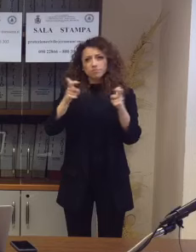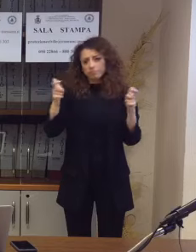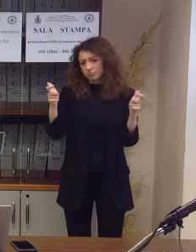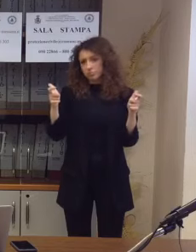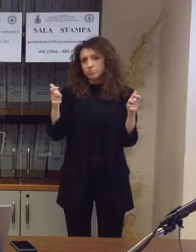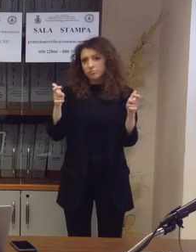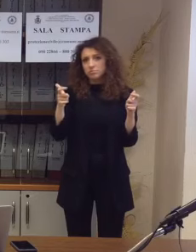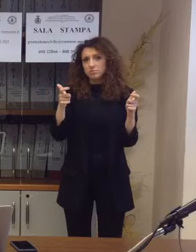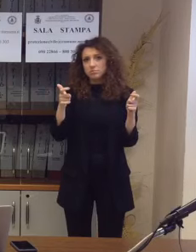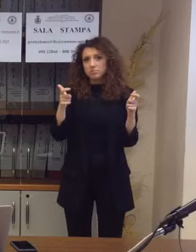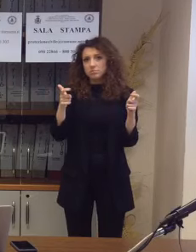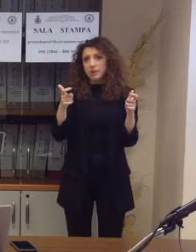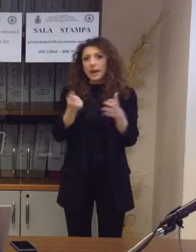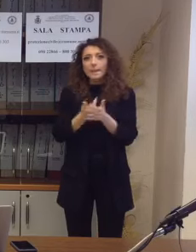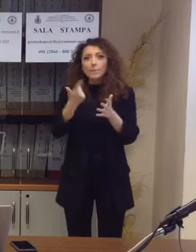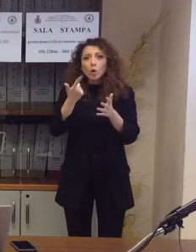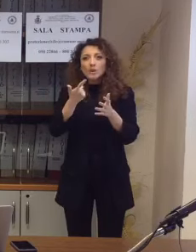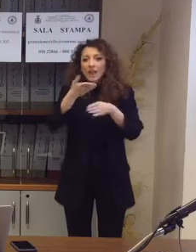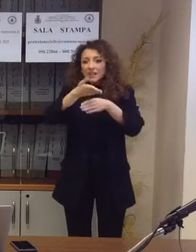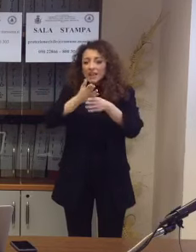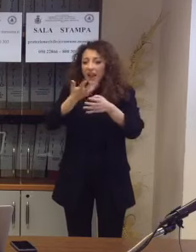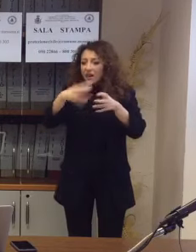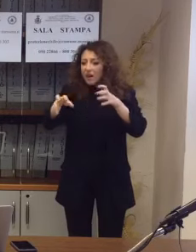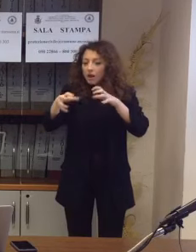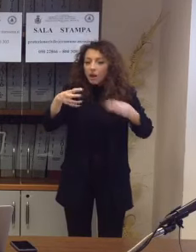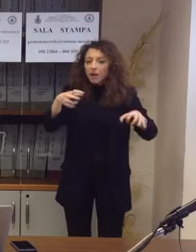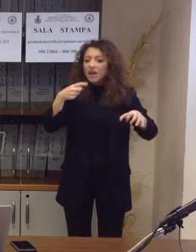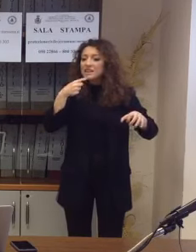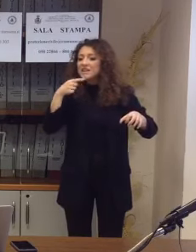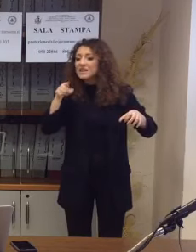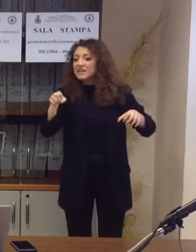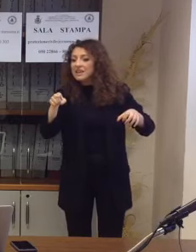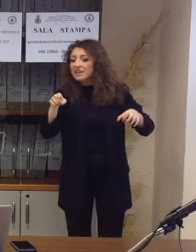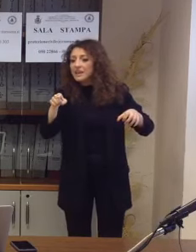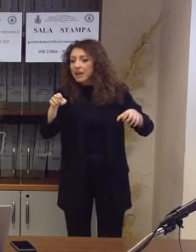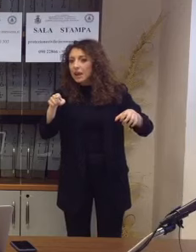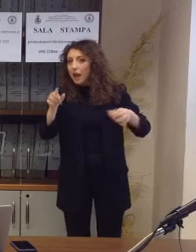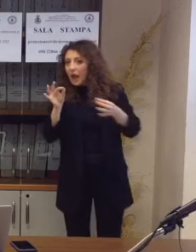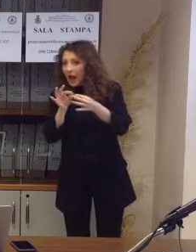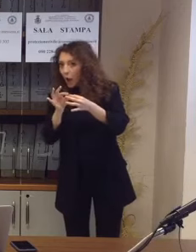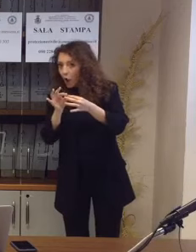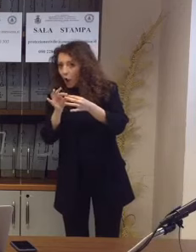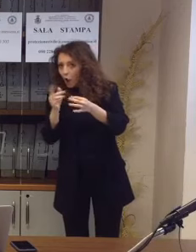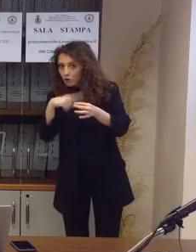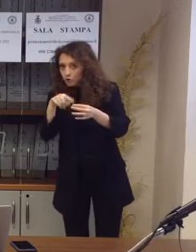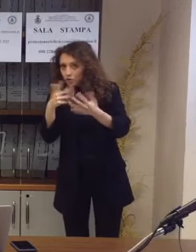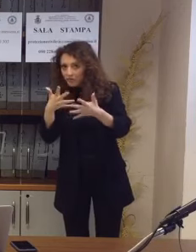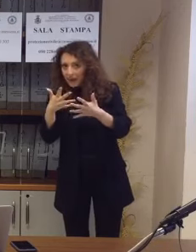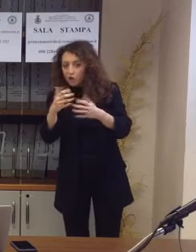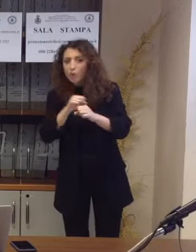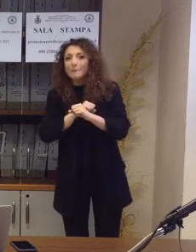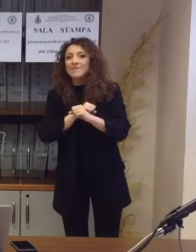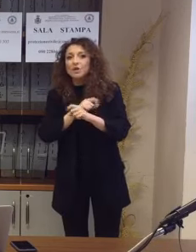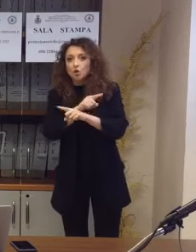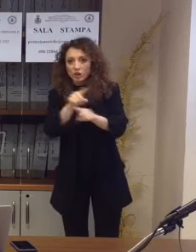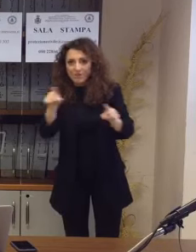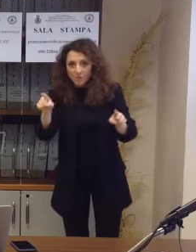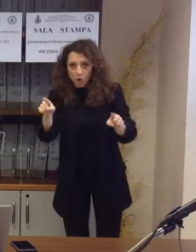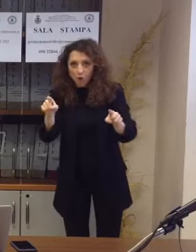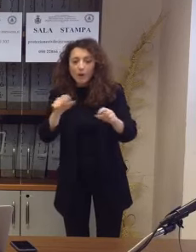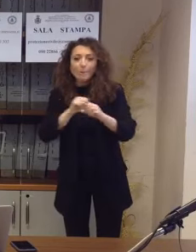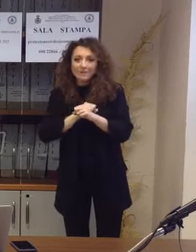È importante distinguere chi ha mantenuto il patto che abbiamo fatto, mi fido di voi, mi